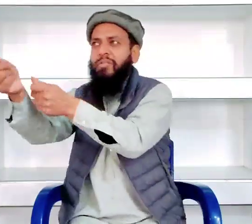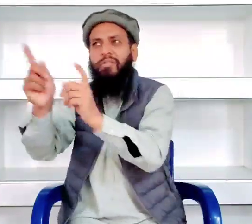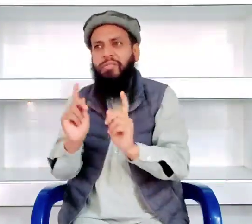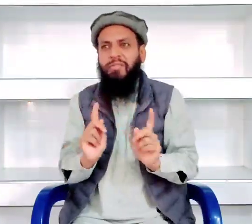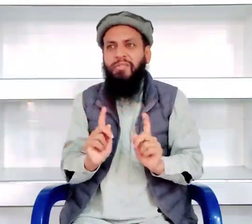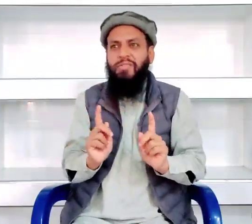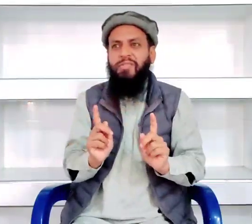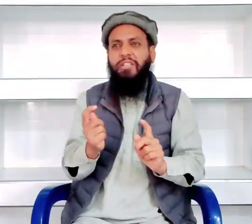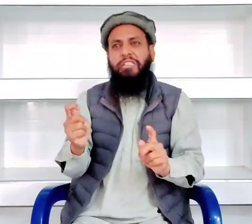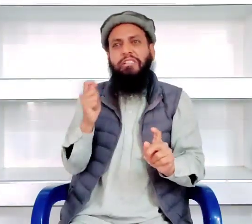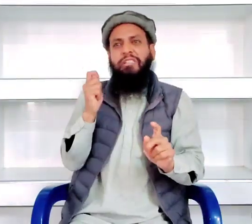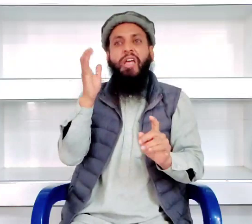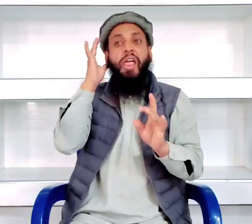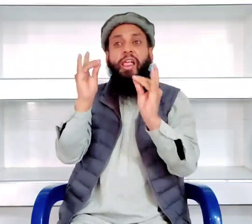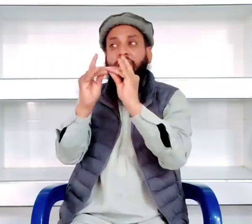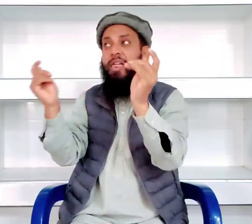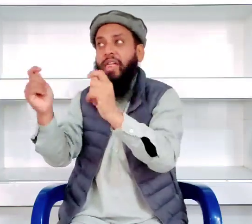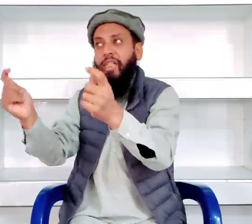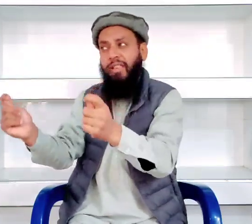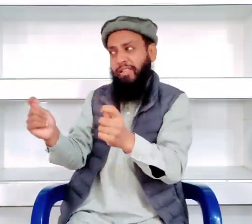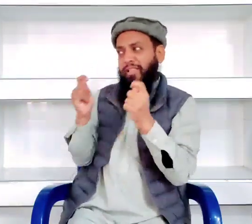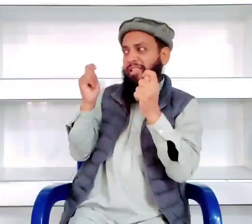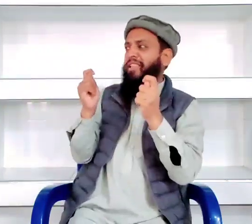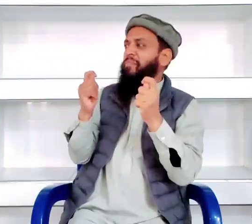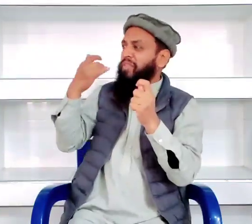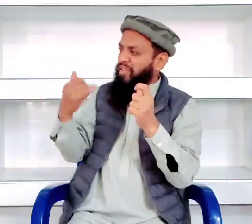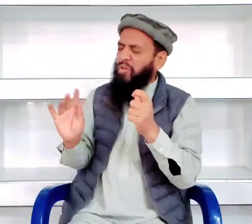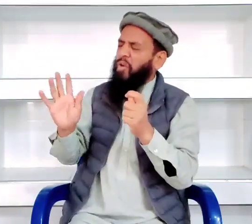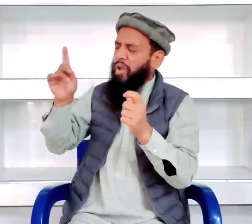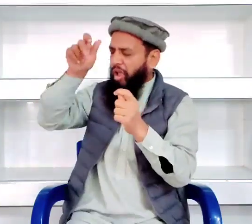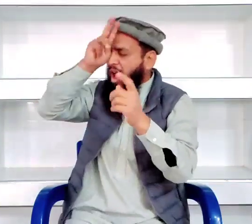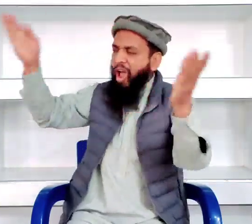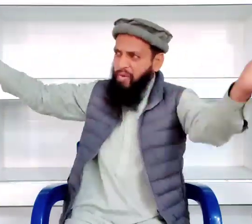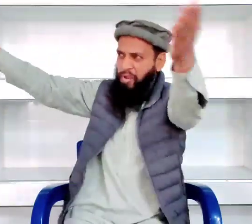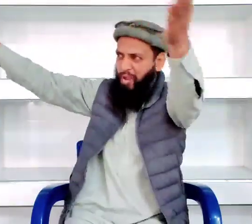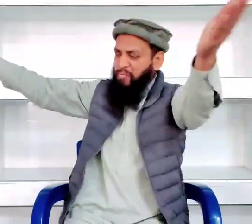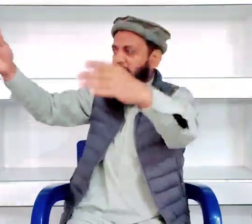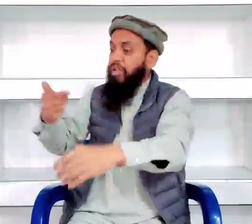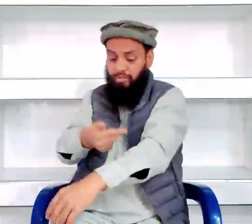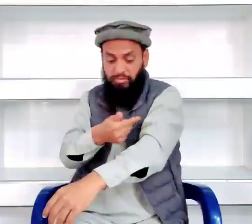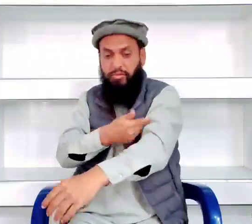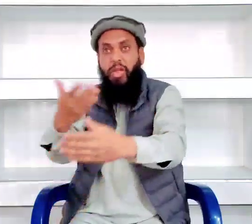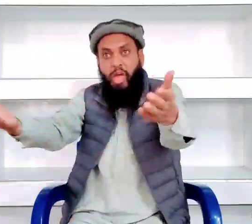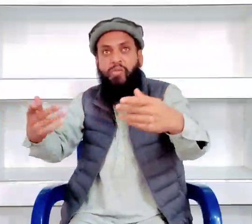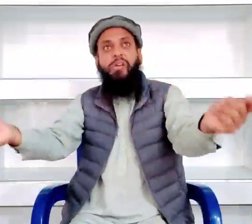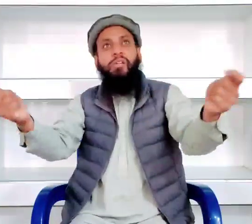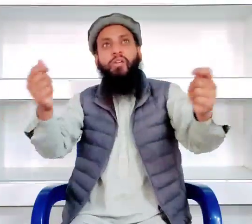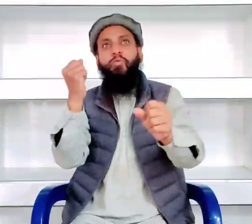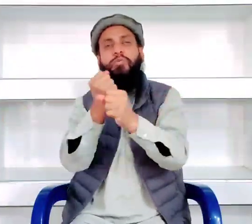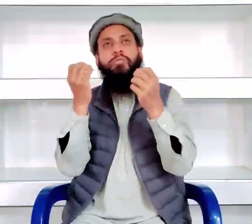ਇਹ ਸਾਡੀ ਸਕਾਫਤ ਹੈ ਫਲਾਣ ਹੈ ਫਿਲਮ ਇੰਡਸਟਰੀ ਵਾਸਤੇ ਅਦਾਕਾਰਾਂ ਵਾਸਤੇ ਪੈਸੇ ਮੌਜੂਦ ਨੇ ਡਾਕਟਰਾਂ ਵਾਸਤੇ ਮੌਜੂਦ ਨੇ ਲੀਗਲ ਕੰਮਾਂ ਵਾਸਤੇ ਮੌਜੂਦ ਨੇ ਅਗਰ ਮੌਜੂਦ